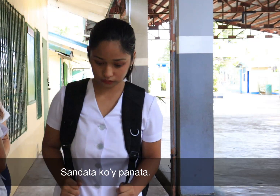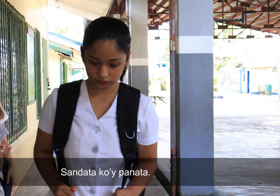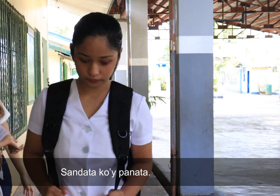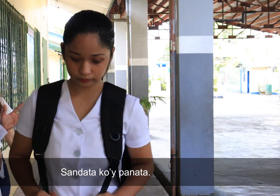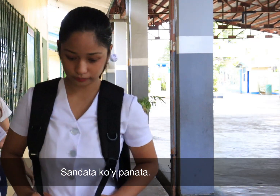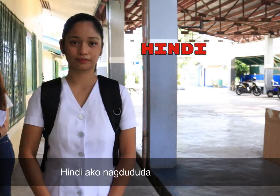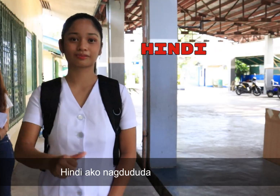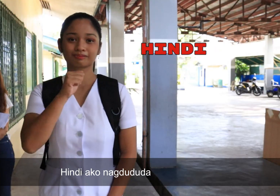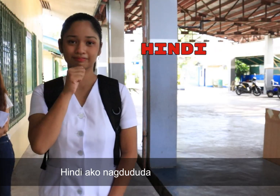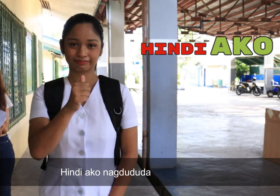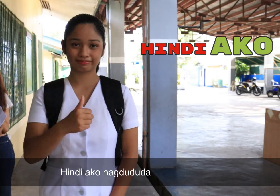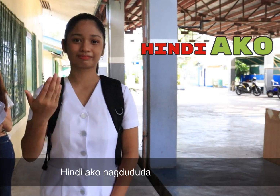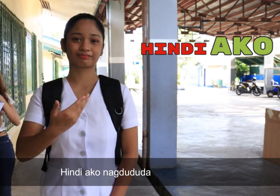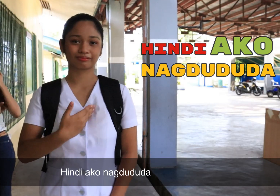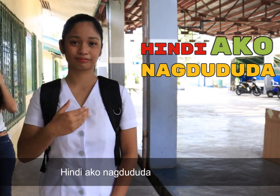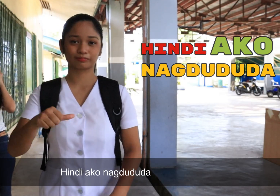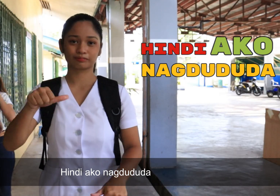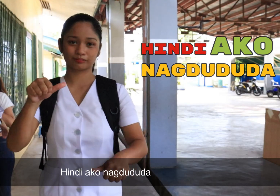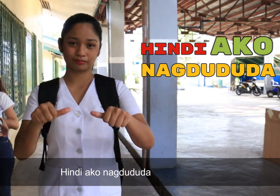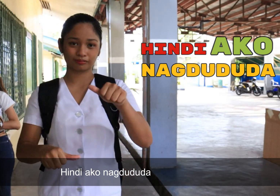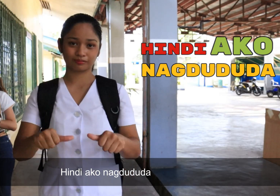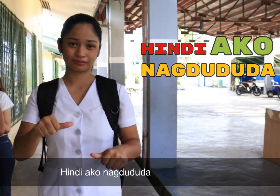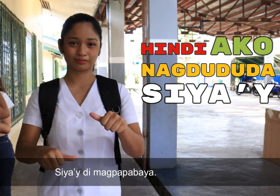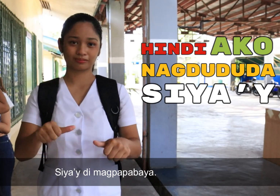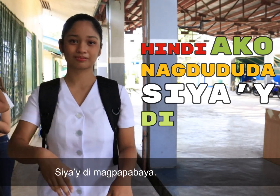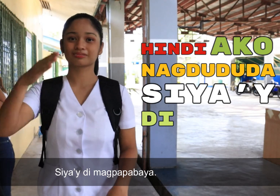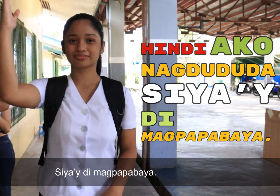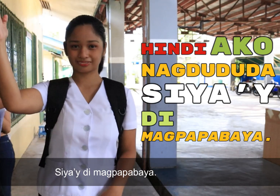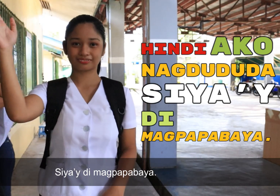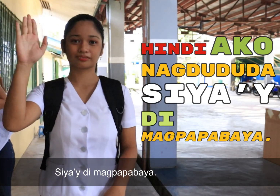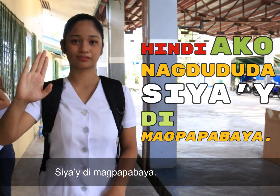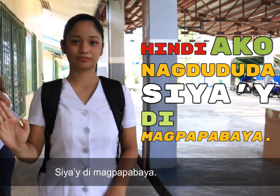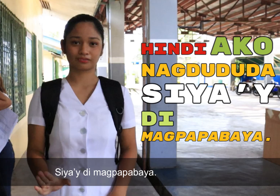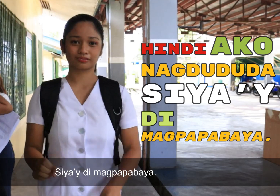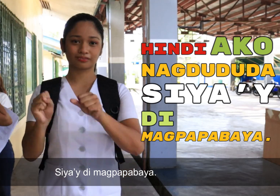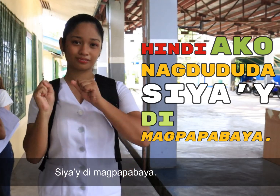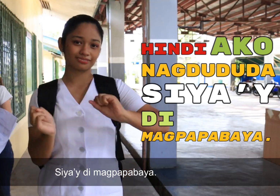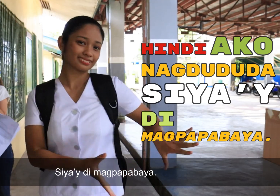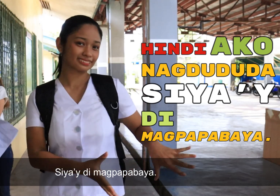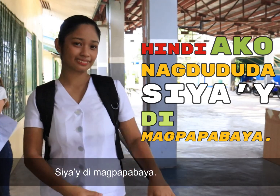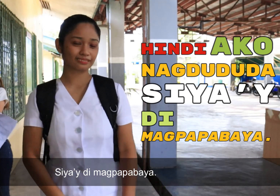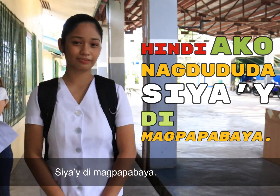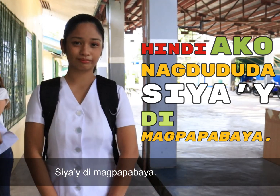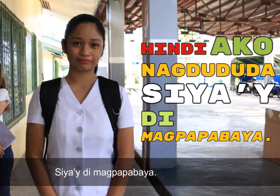panata. Hindi ako nagdududa, siya'y di magpapabaya.